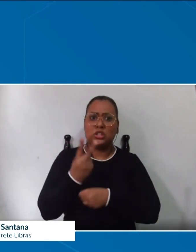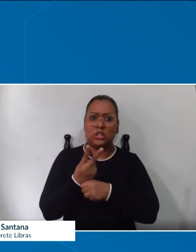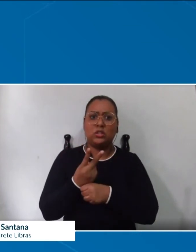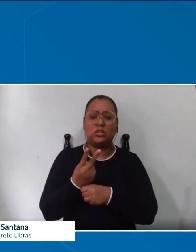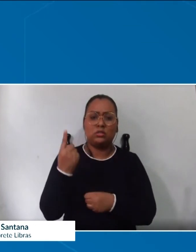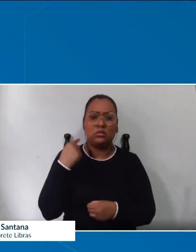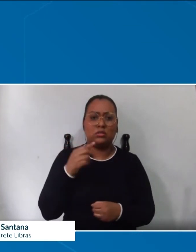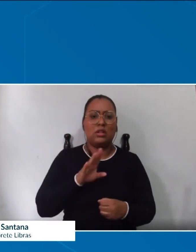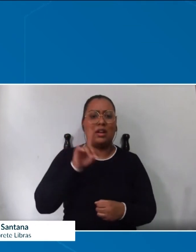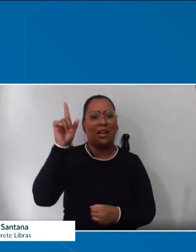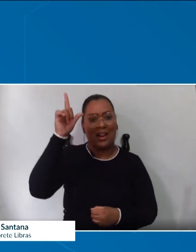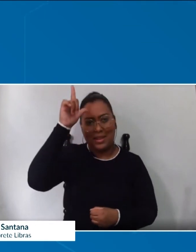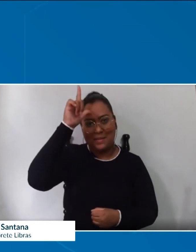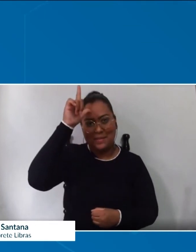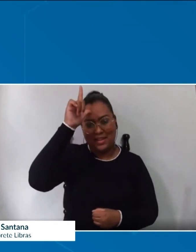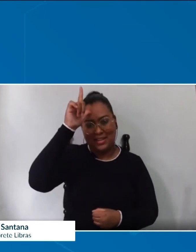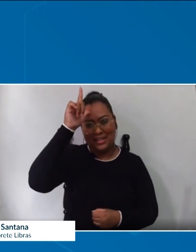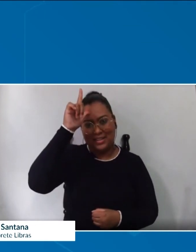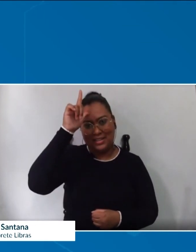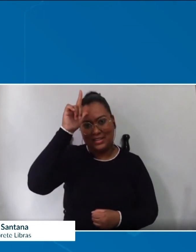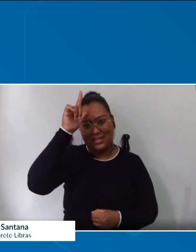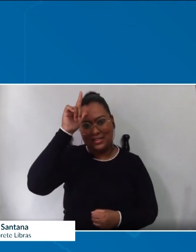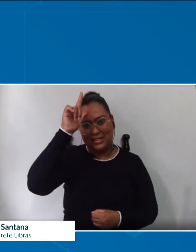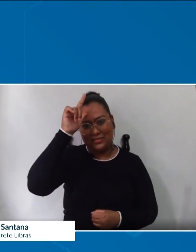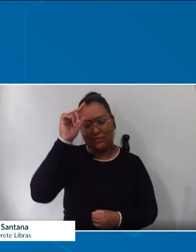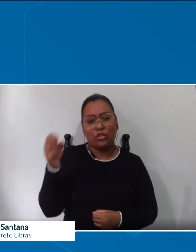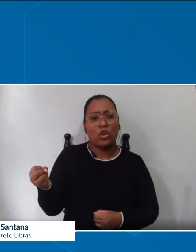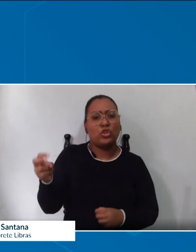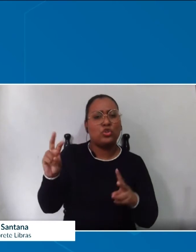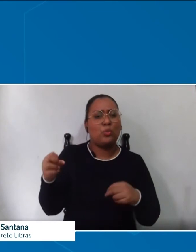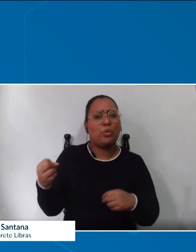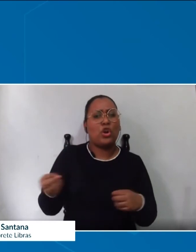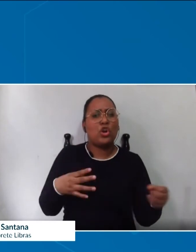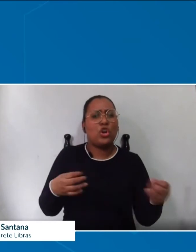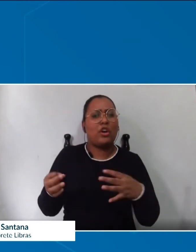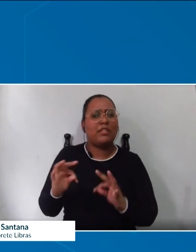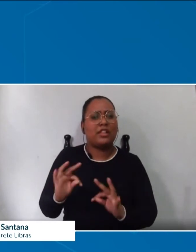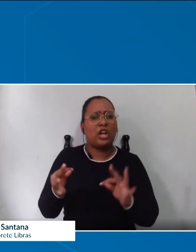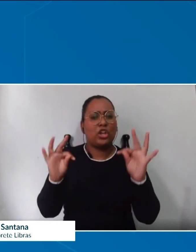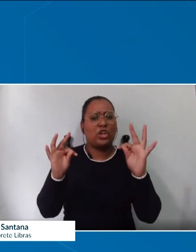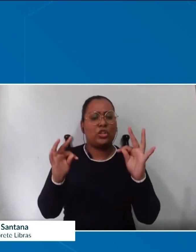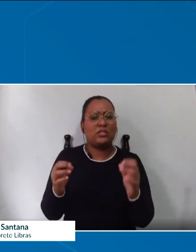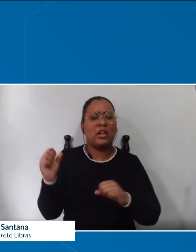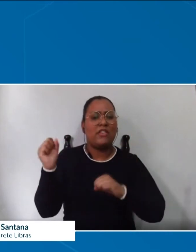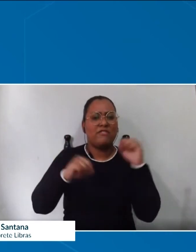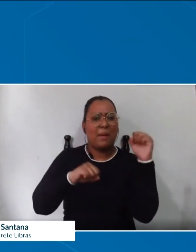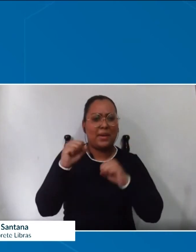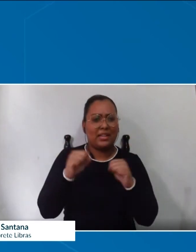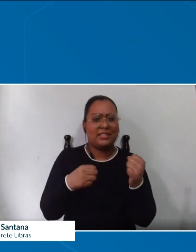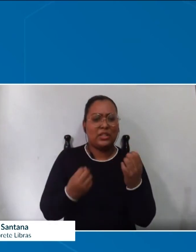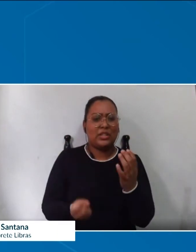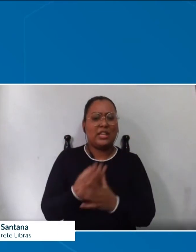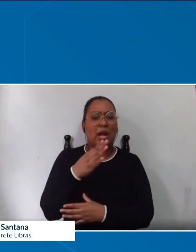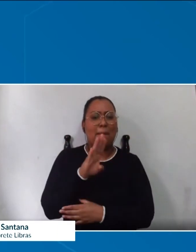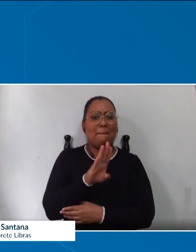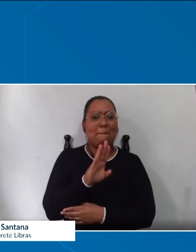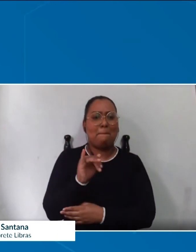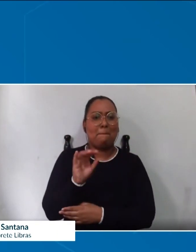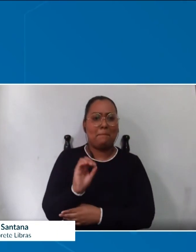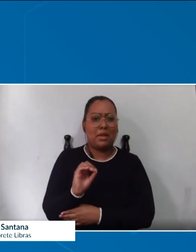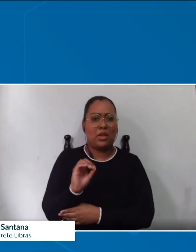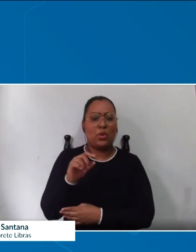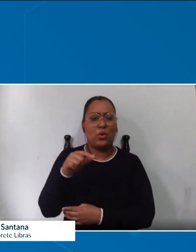para a Alemanha, na parte de novas tecnologias para a fabricação de bioquerosene de